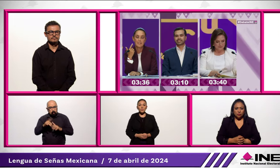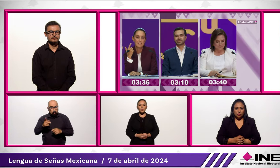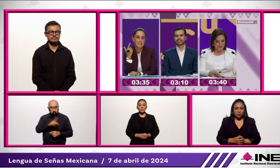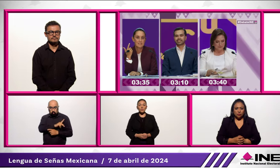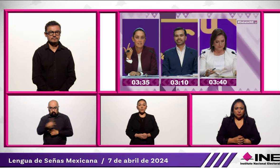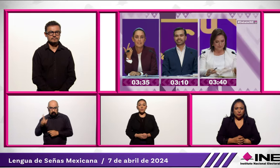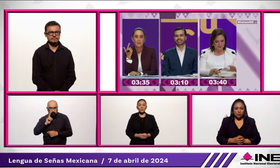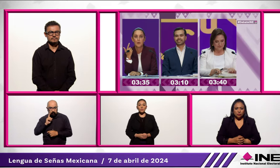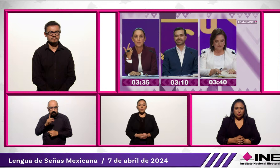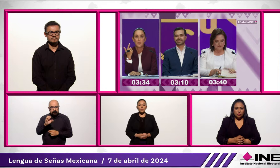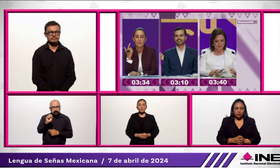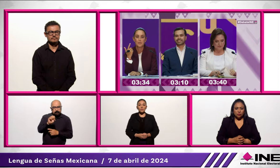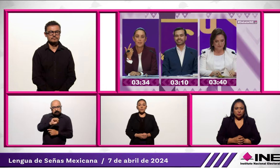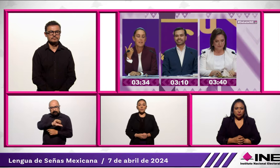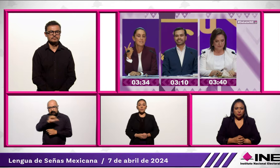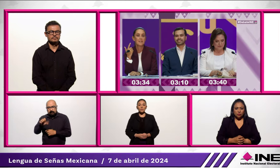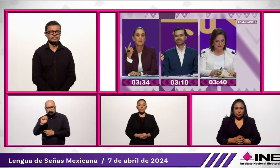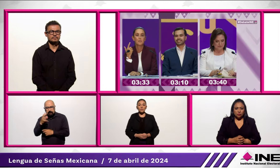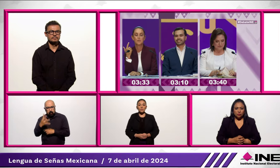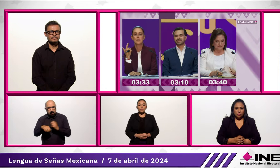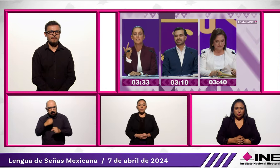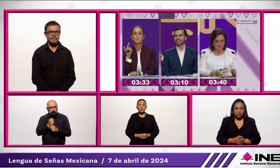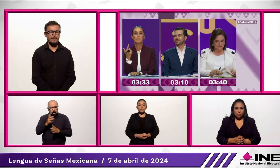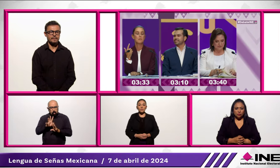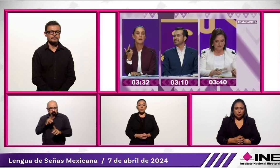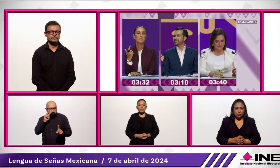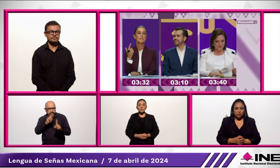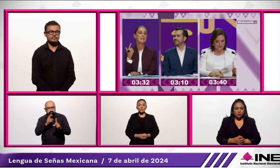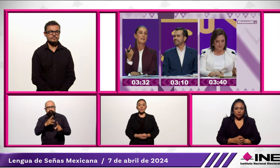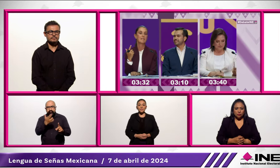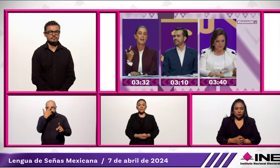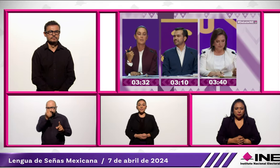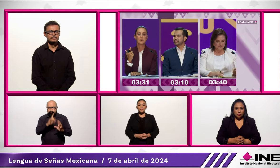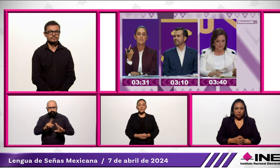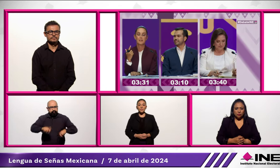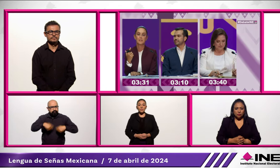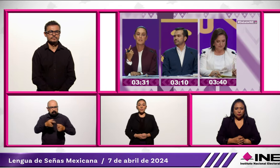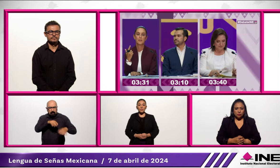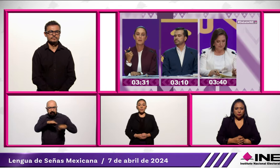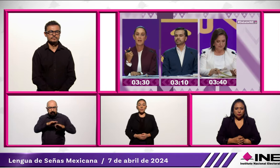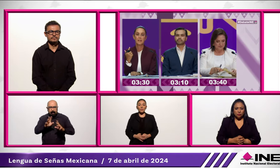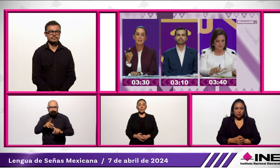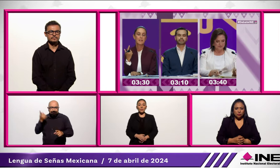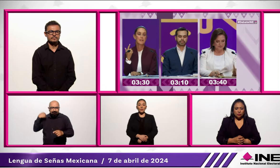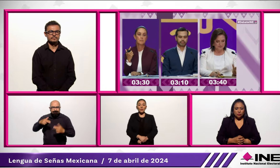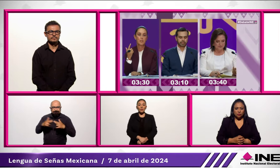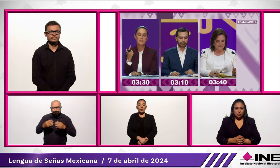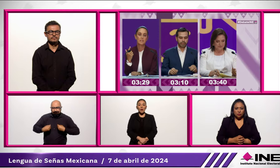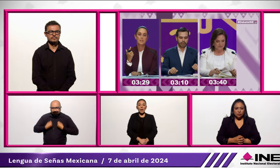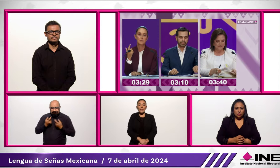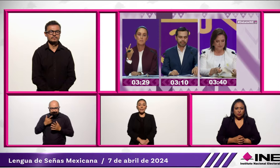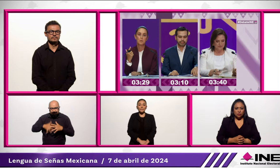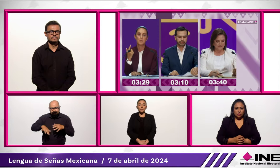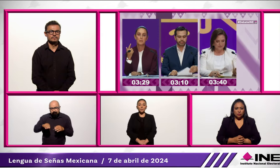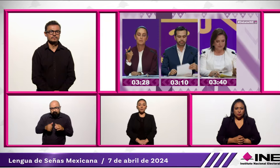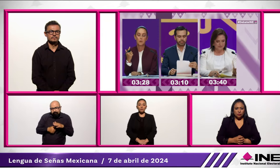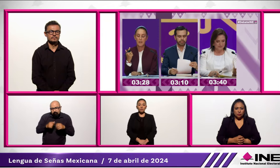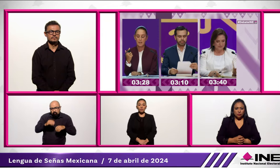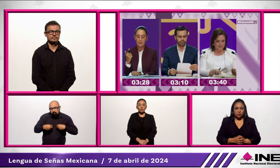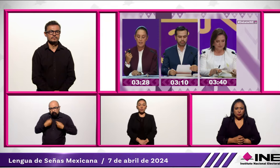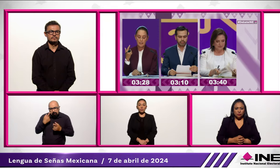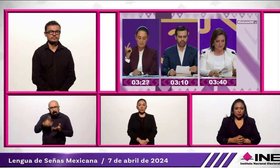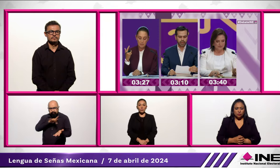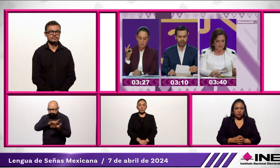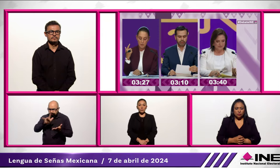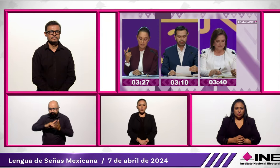de 60, 64 años sean reconocidas por primera vez el trabajo que hicieron en el hogar y que puedan tener un apoyo